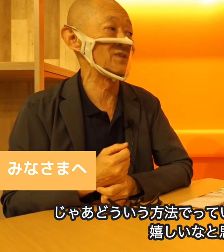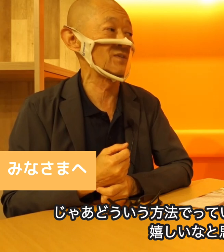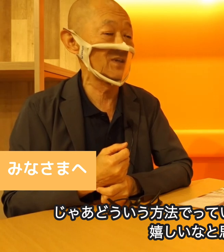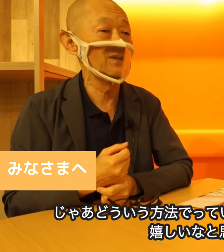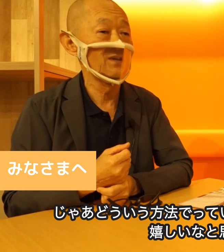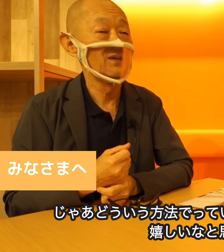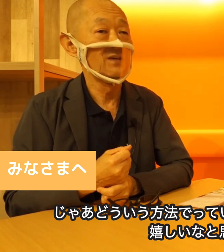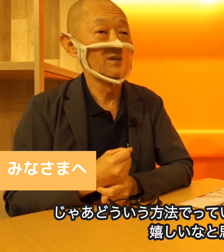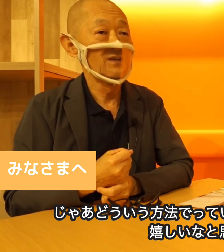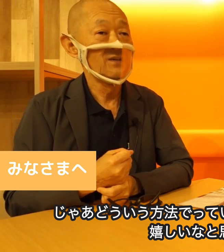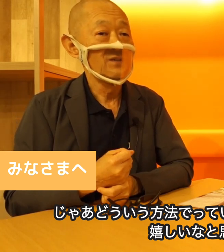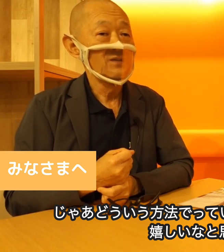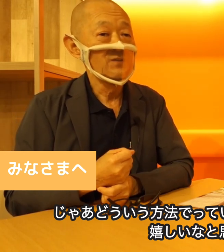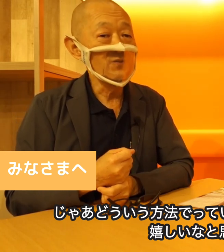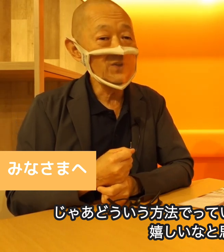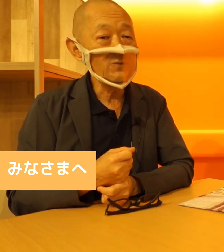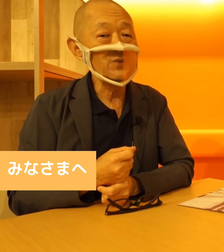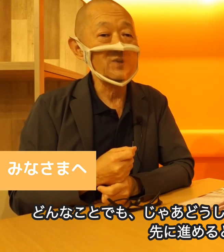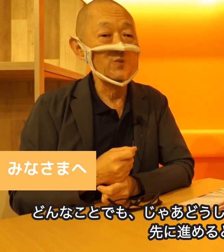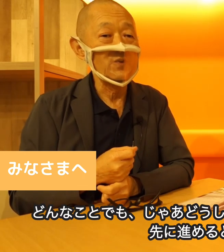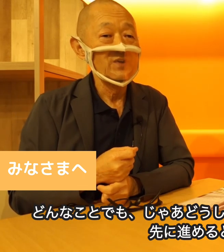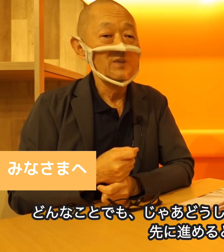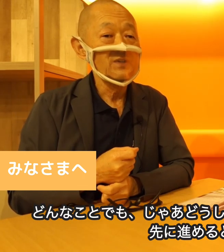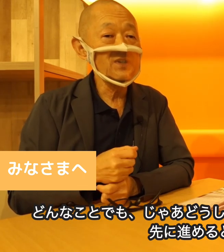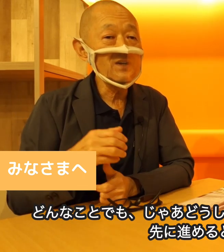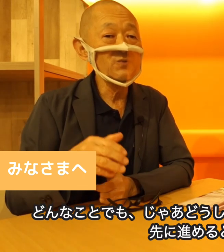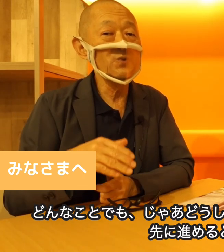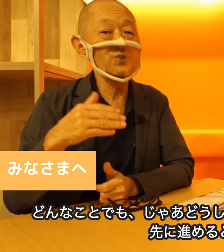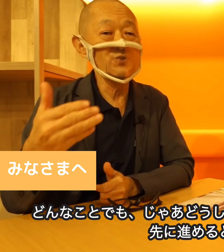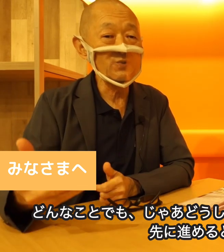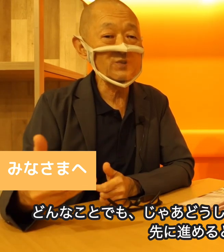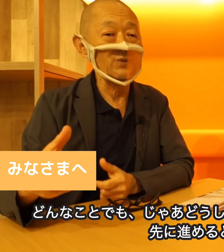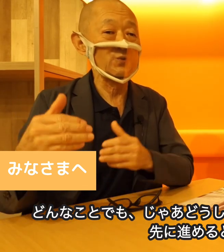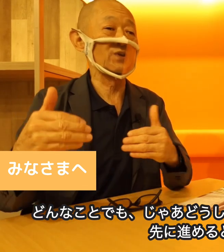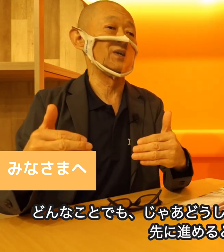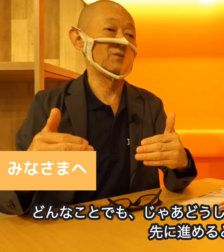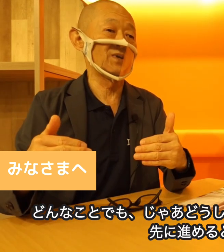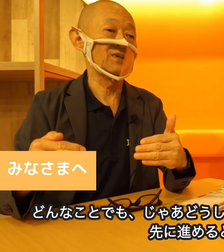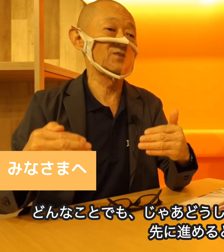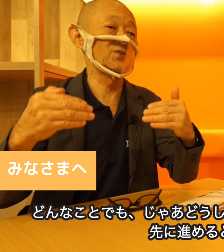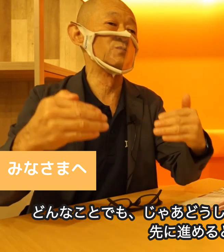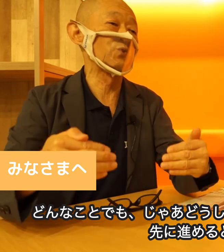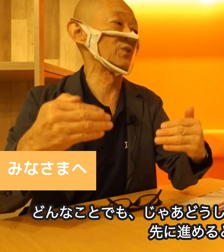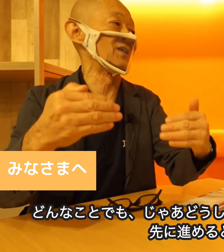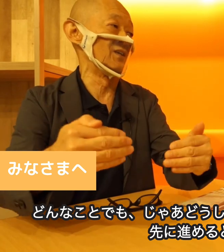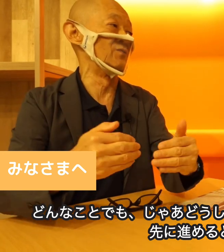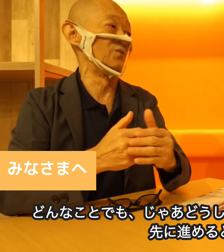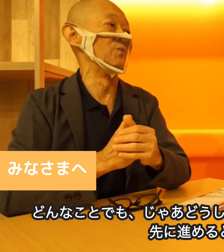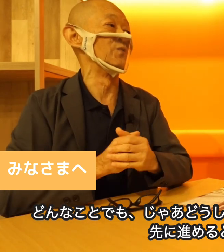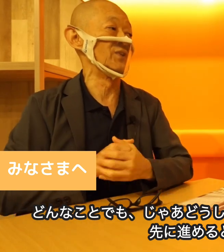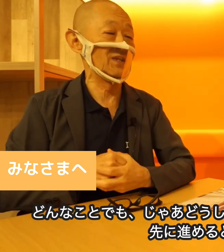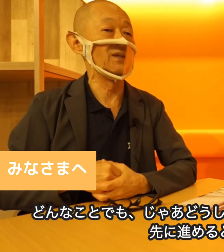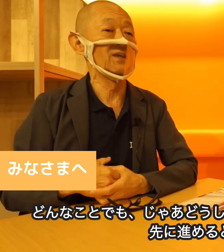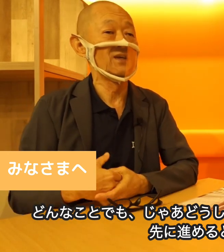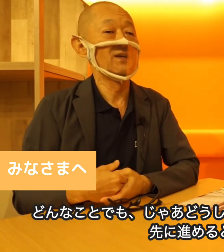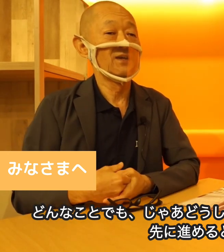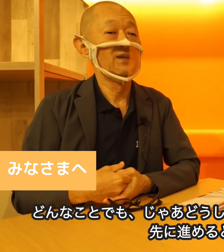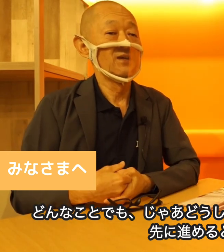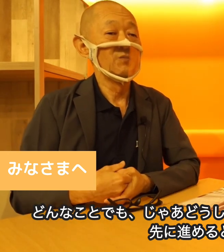ですね。どんなことでもじゃあどうしようっていうことがあれば進むことができると思うので、身